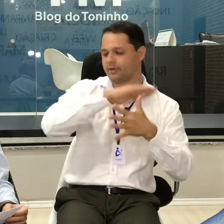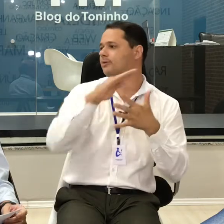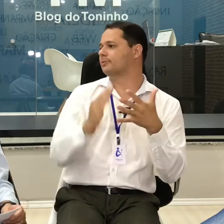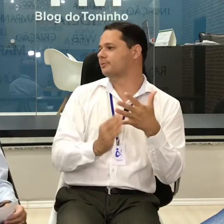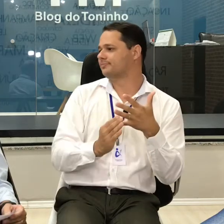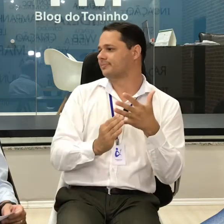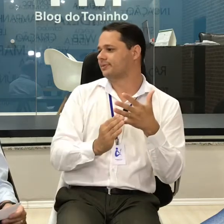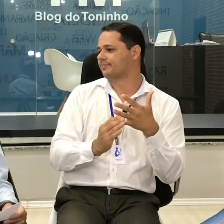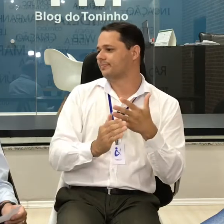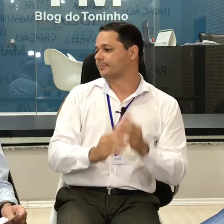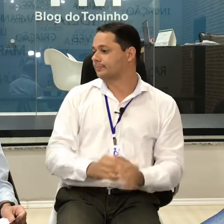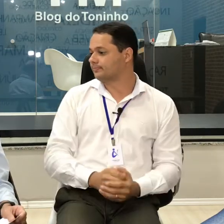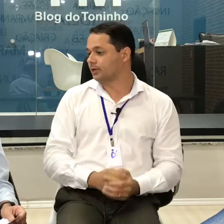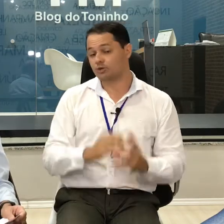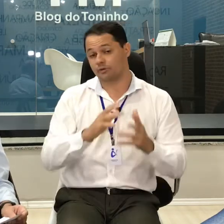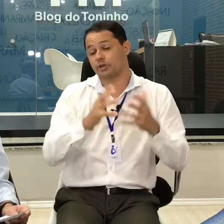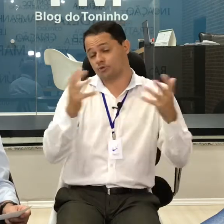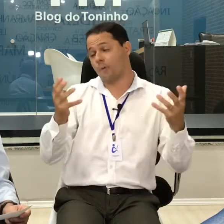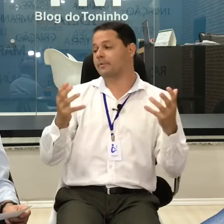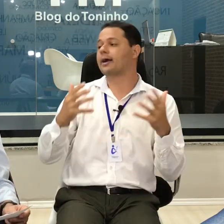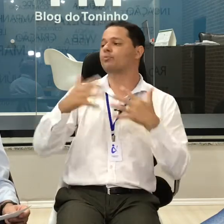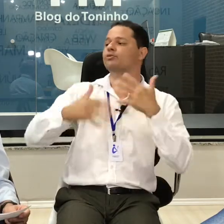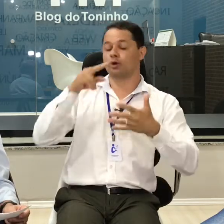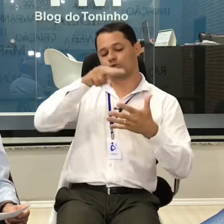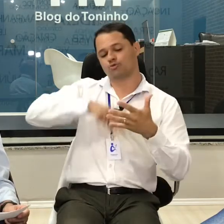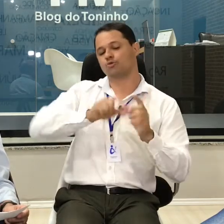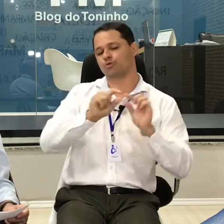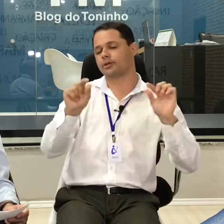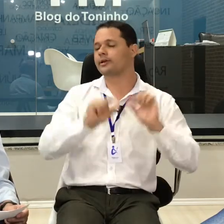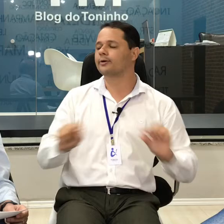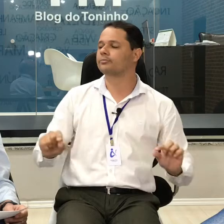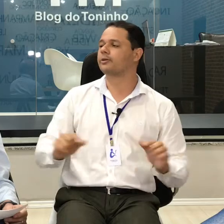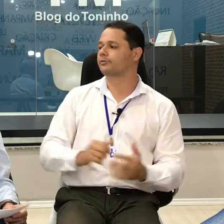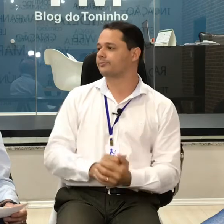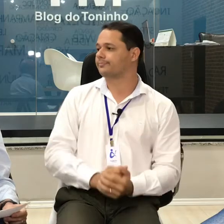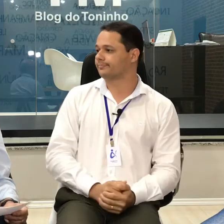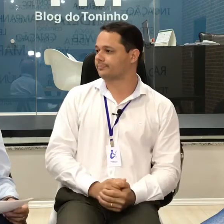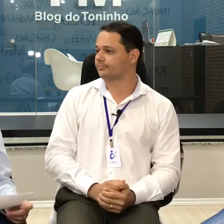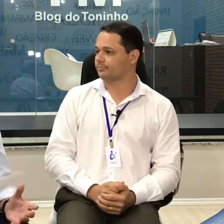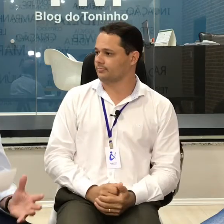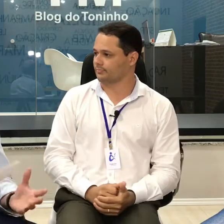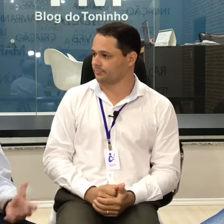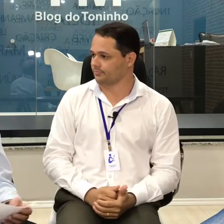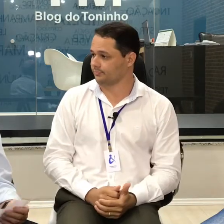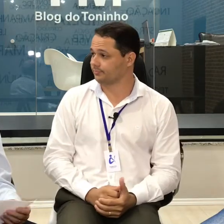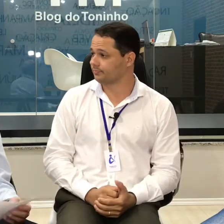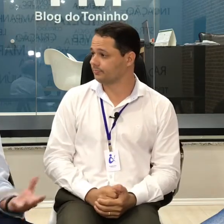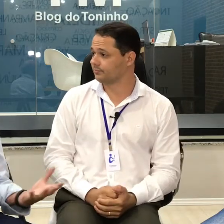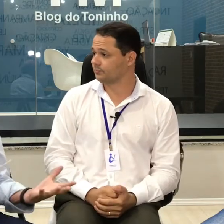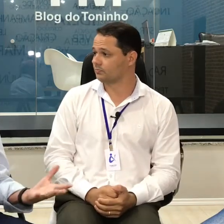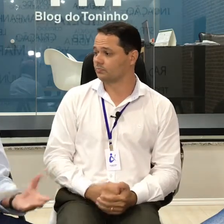Libras. Isso complica muito na hora do surdo conseguir ler um texto. E existe a exclusão também,